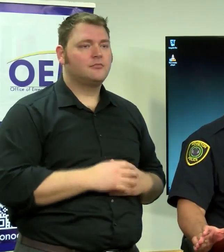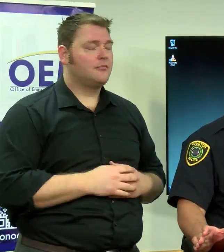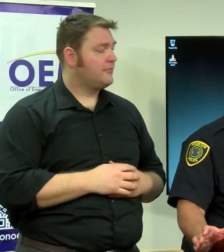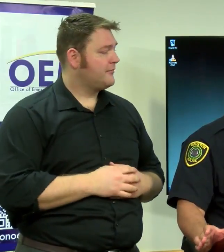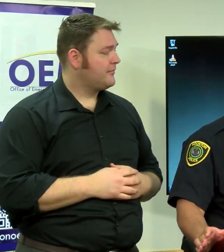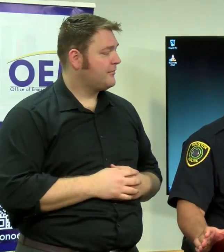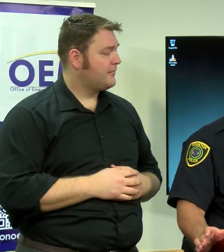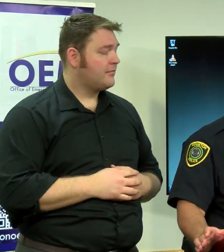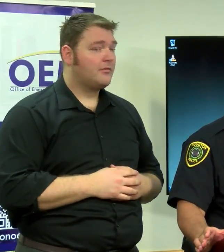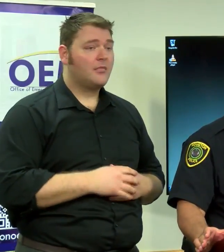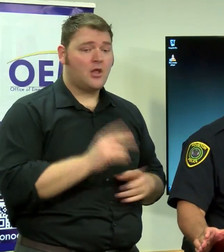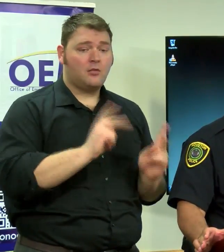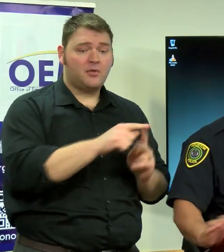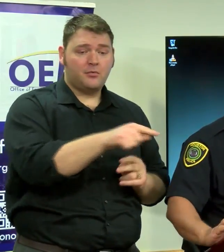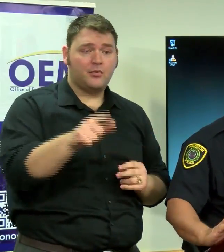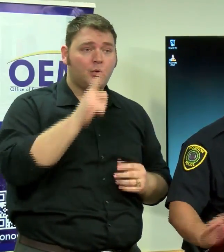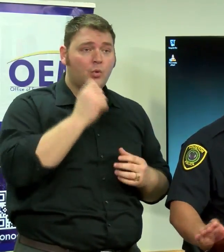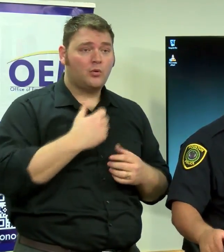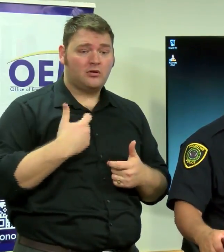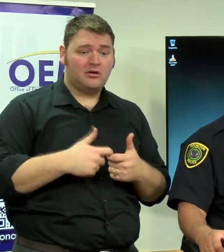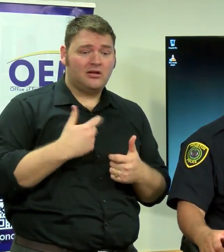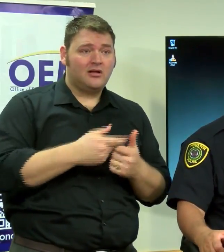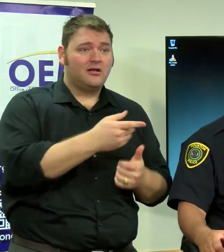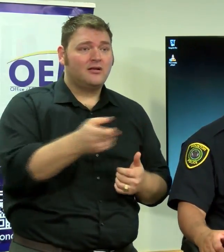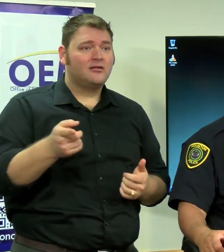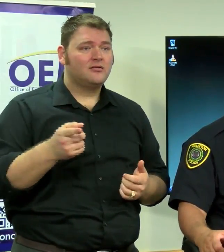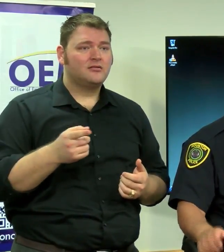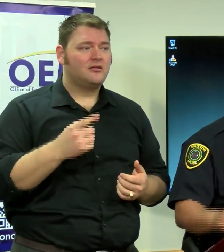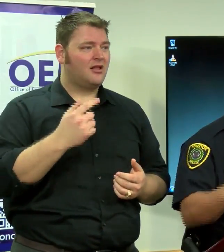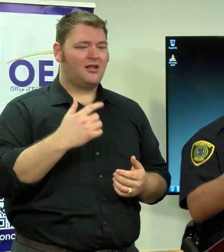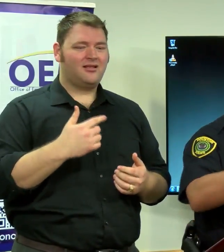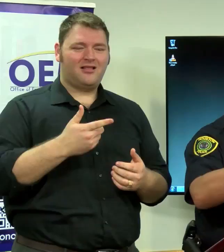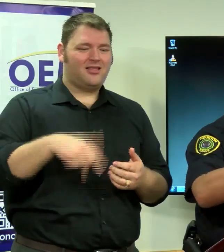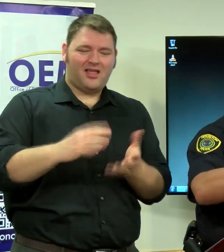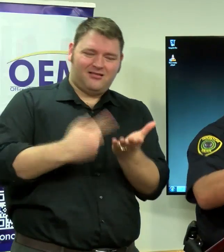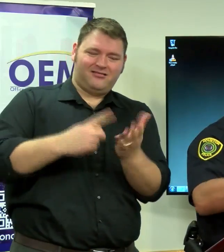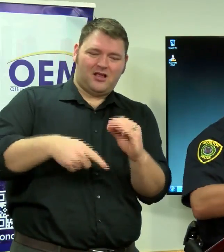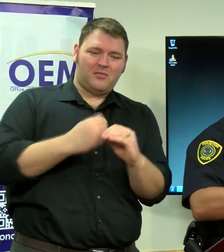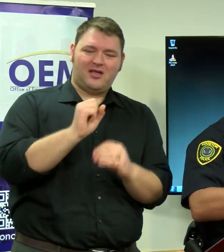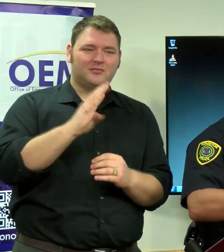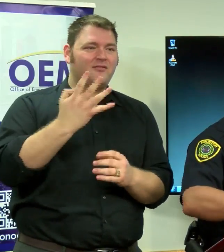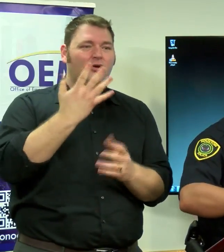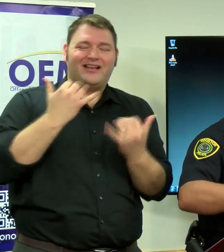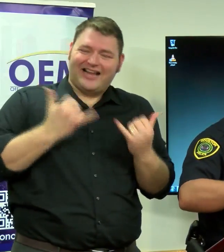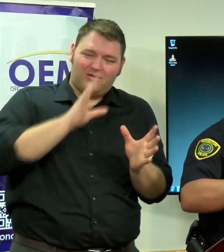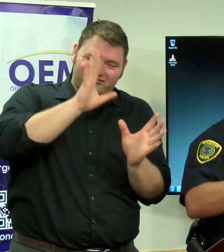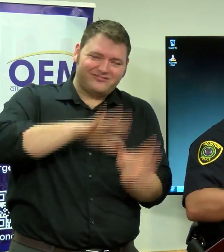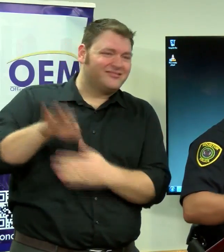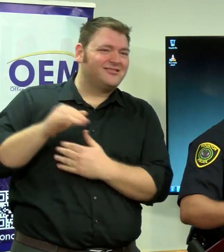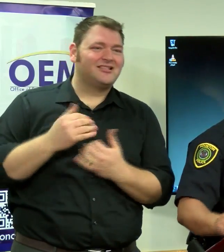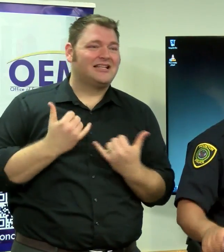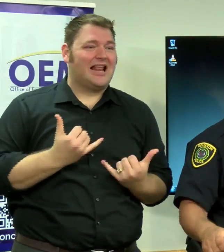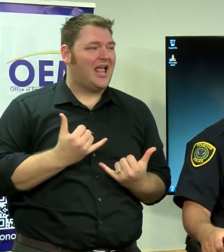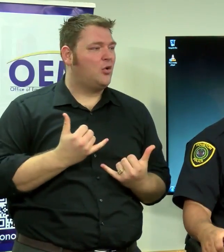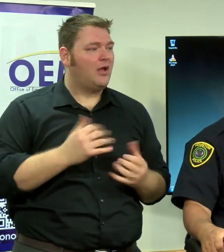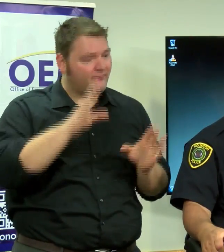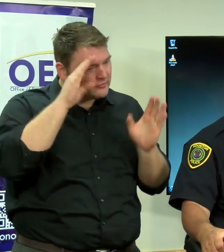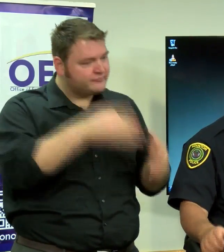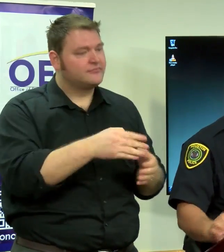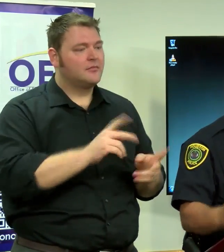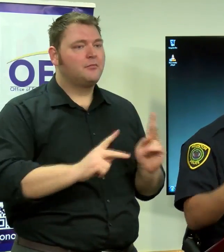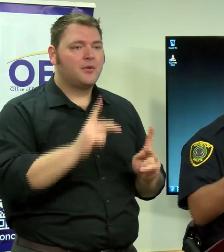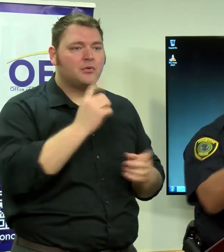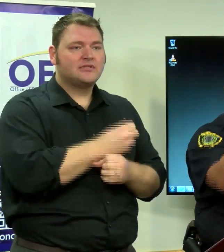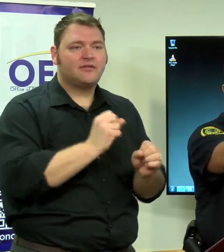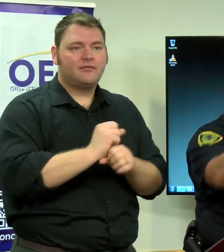prensa hispana no hable más del SB4. Tenemos que concentrarnos en salvar vida, el rescate de